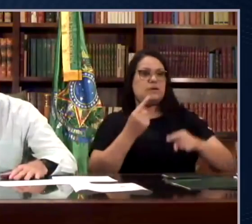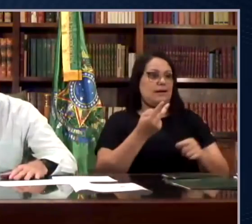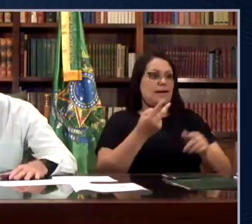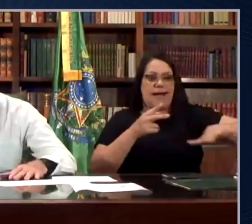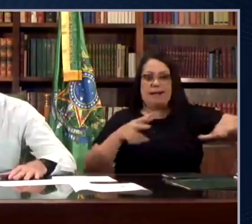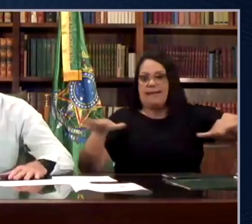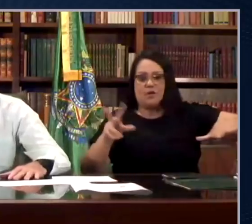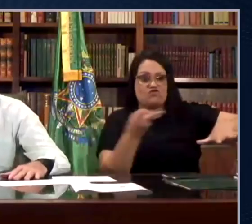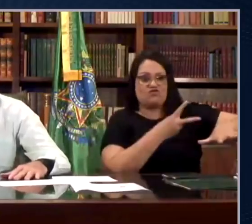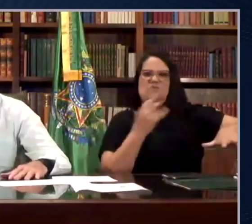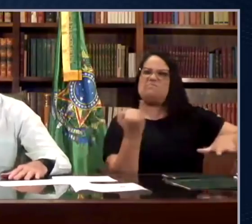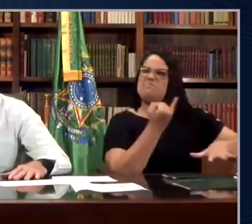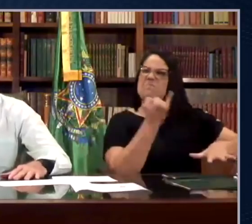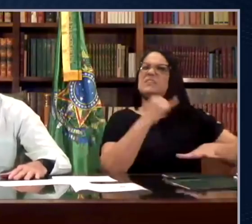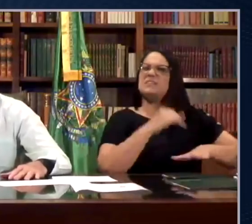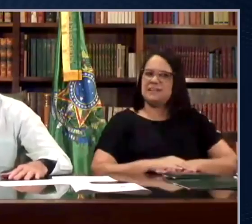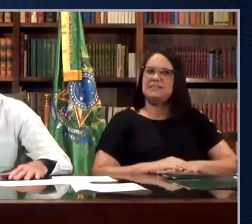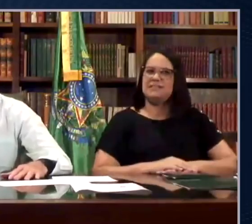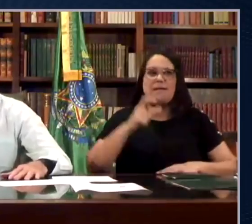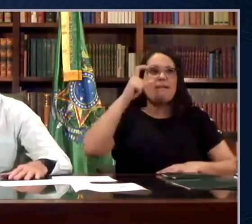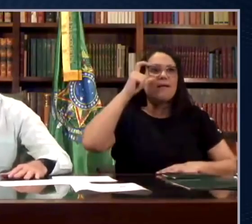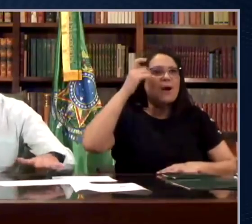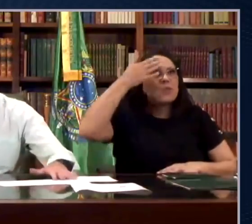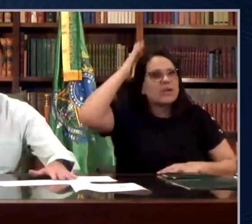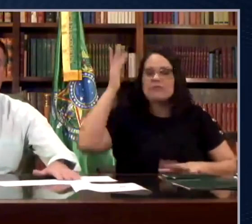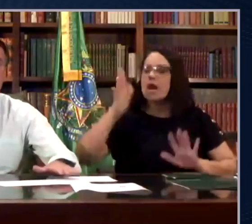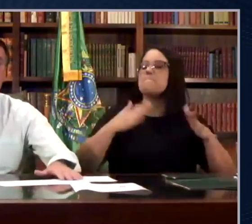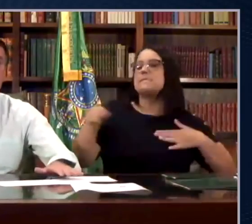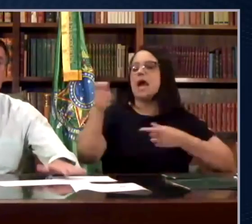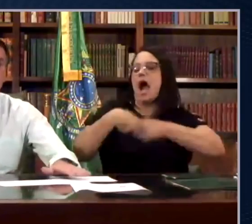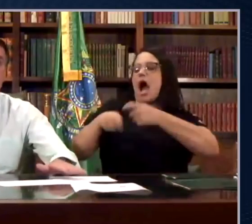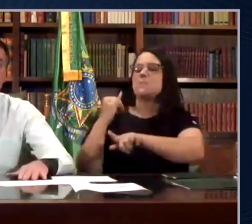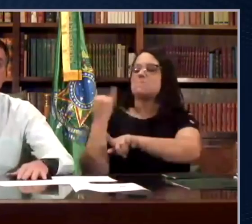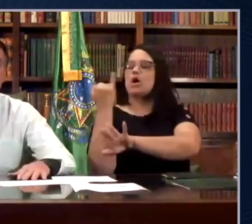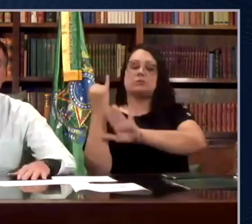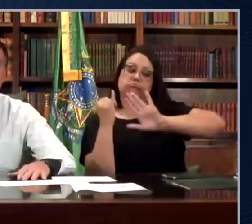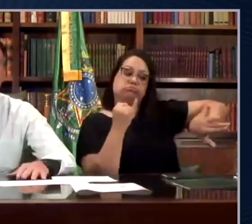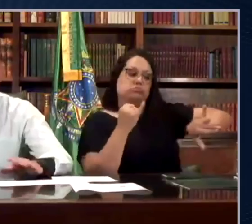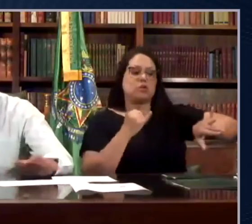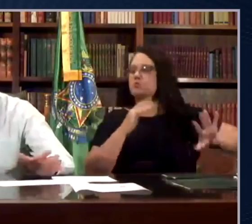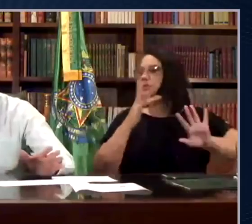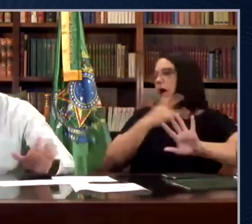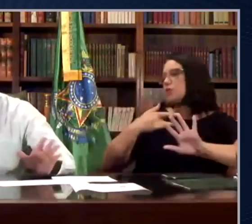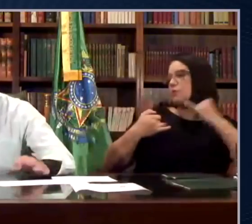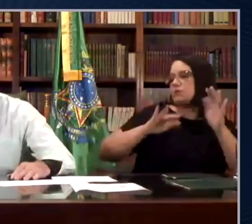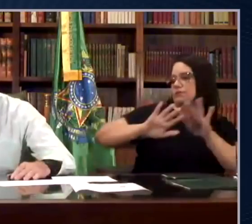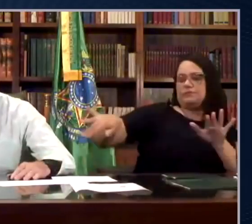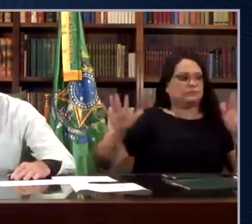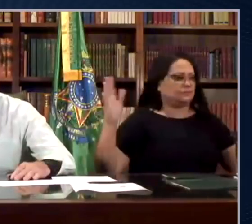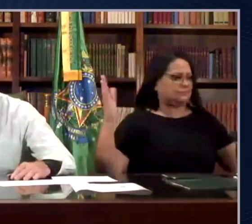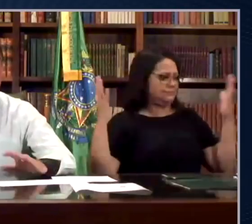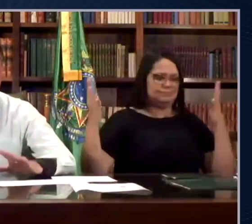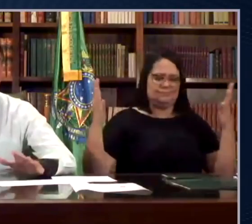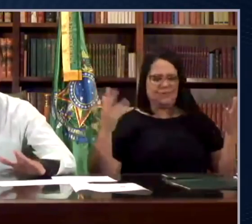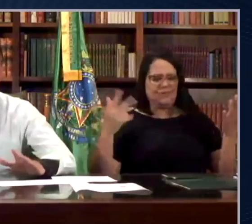são importantes. Se alguém acha, se o Paulo Guedes achar que só a economia é importante, o Mandetta achar que só a saúde é importante, eu vou ter problema